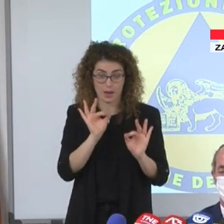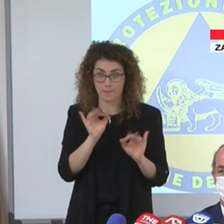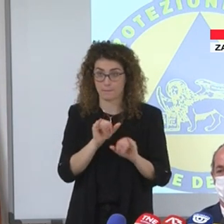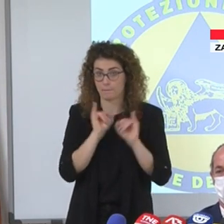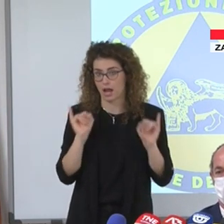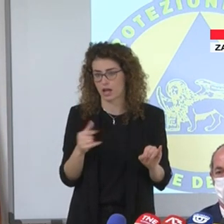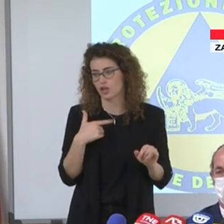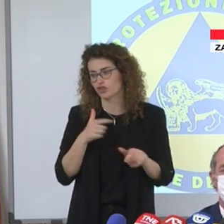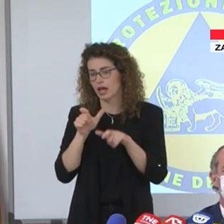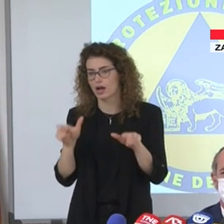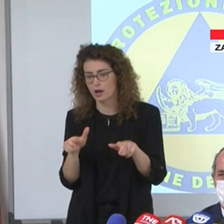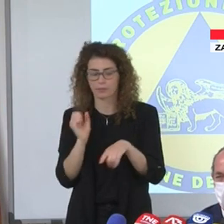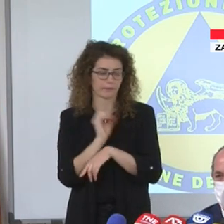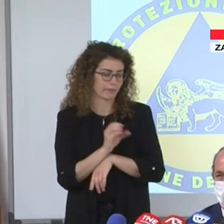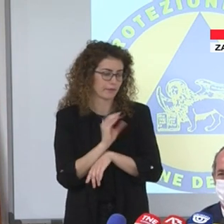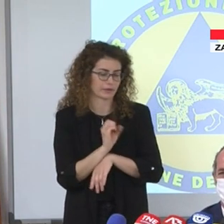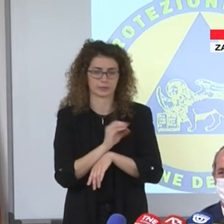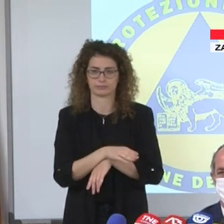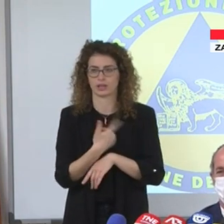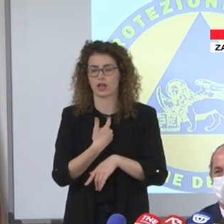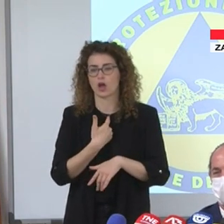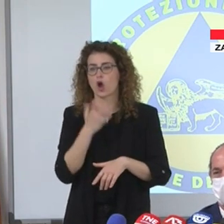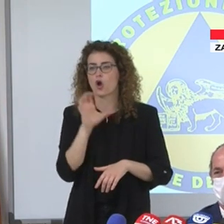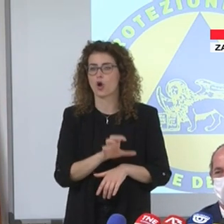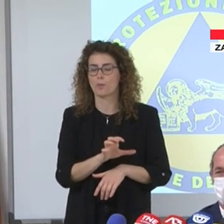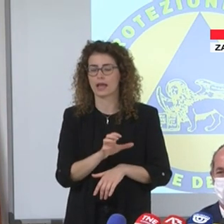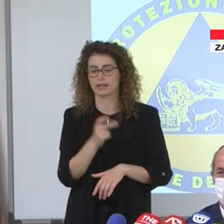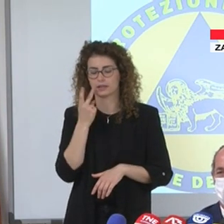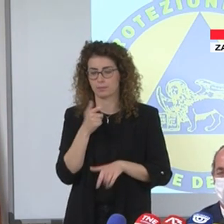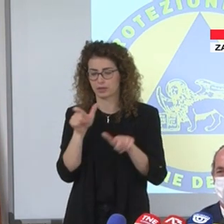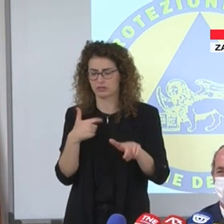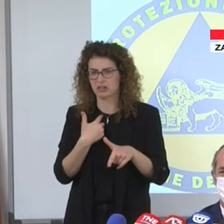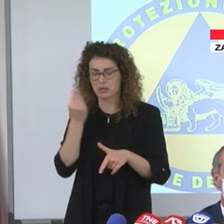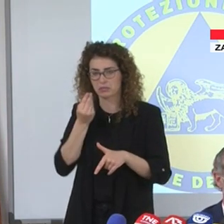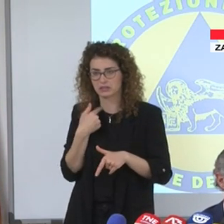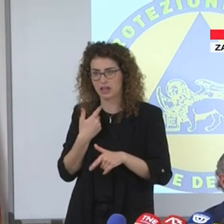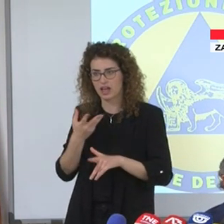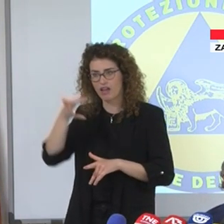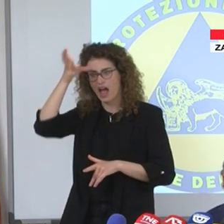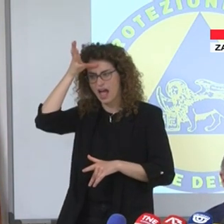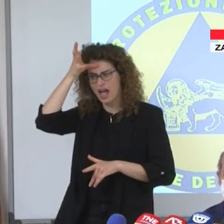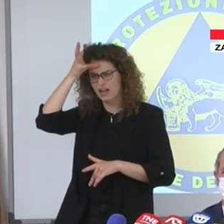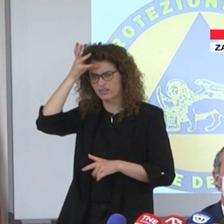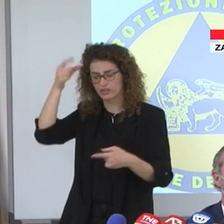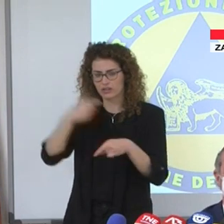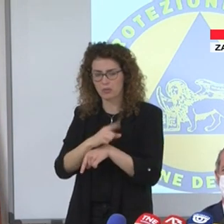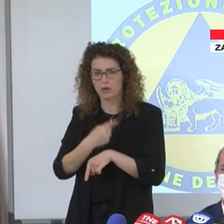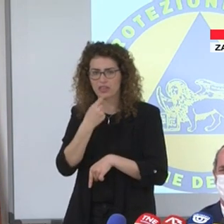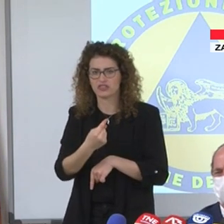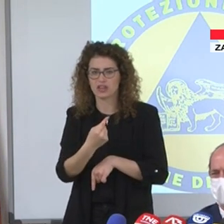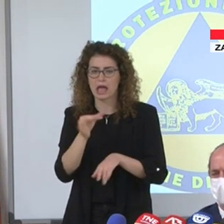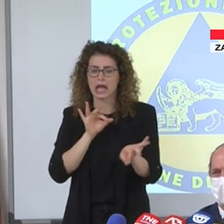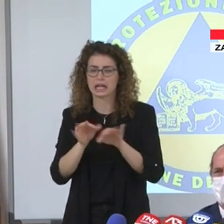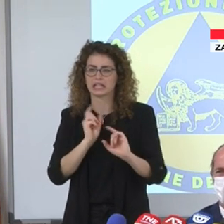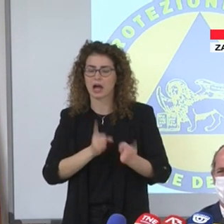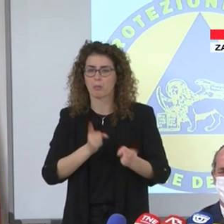fare lezione. Ho letto dei commenti di gente che ritenevo intelligente che parla della critica politica. Cioè gente che mi viene a dire,